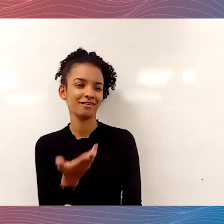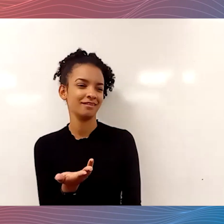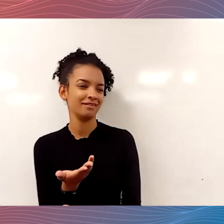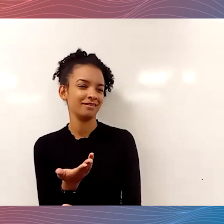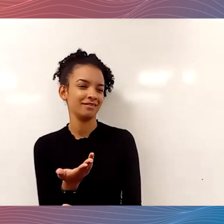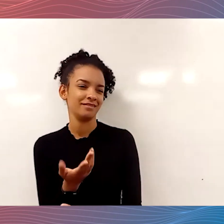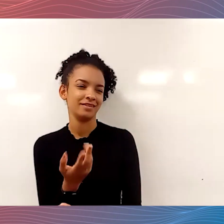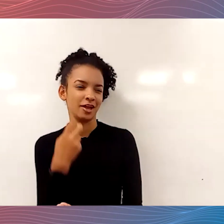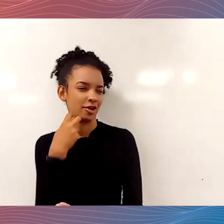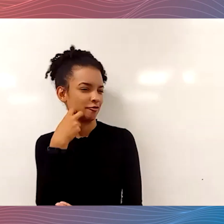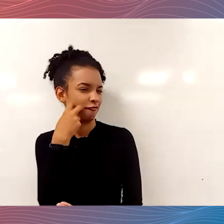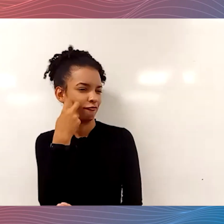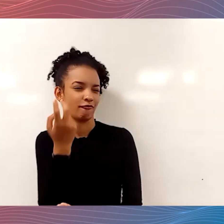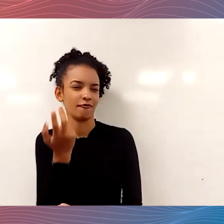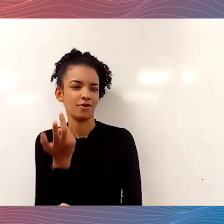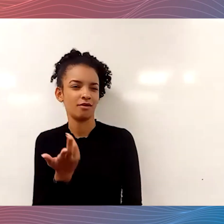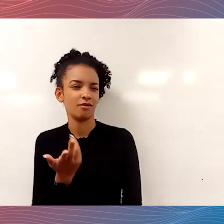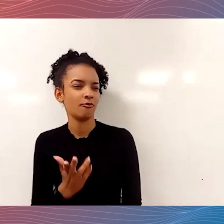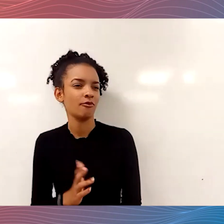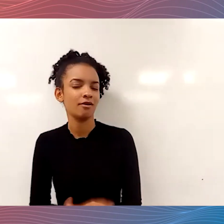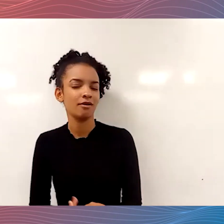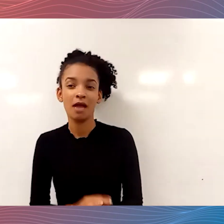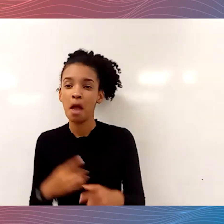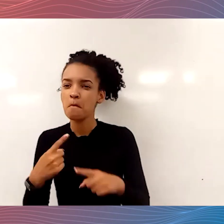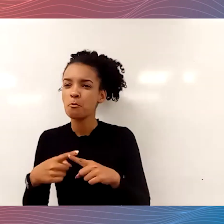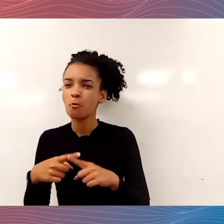As mulheres sempre reagem antes.